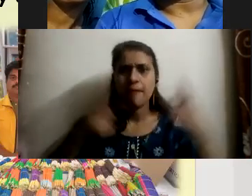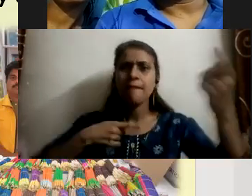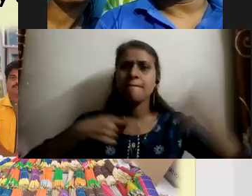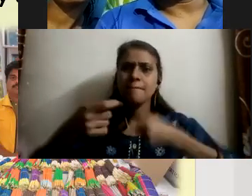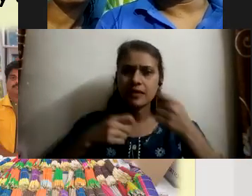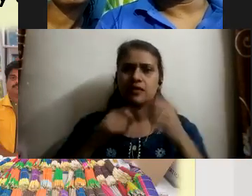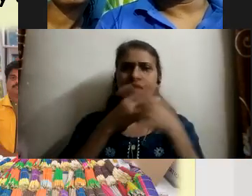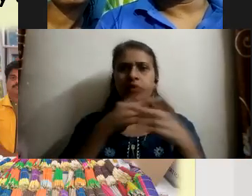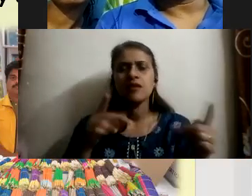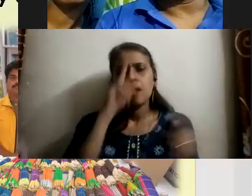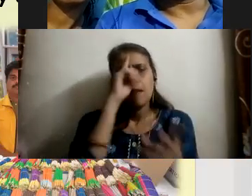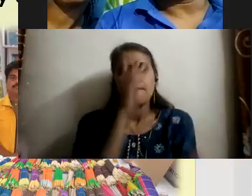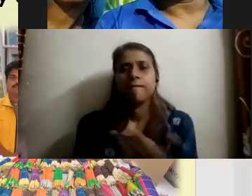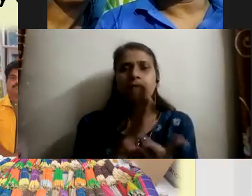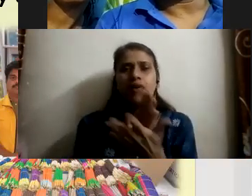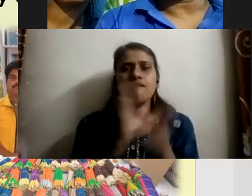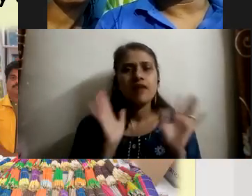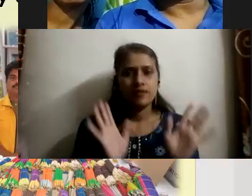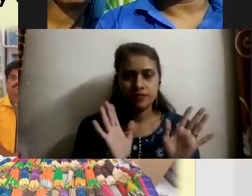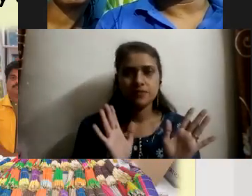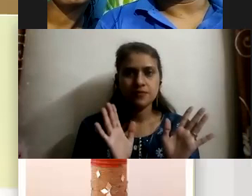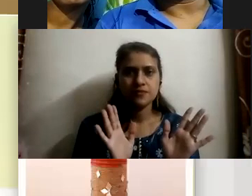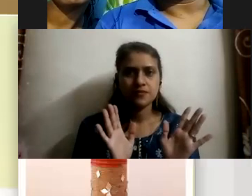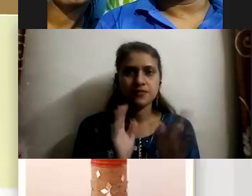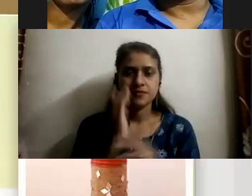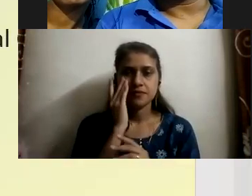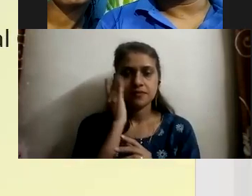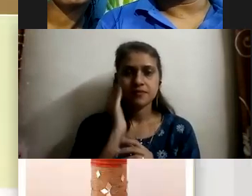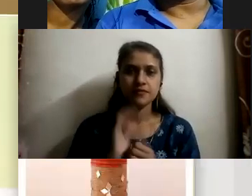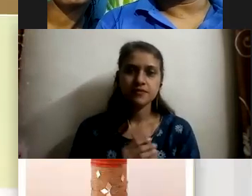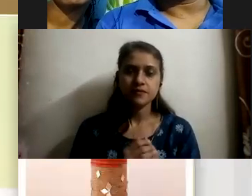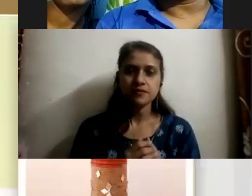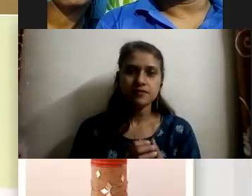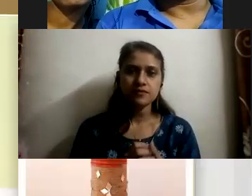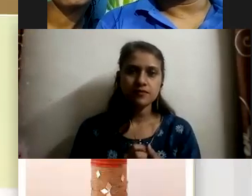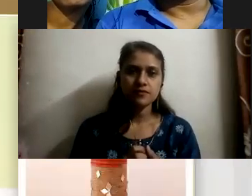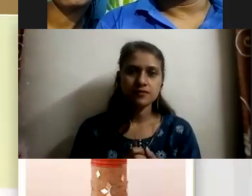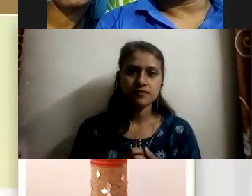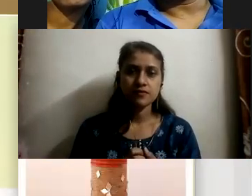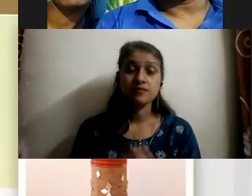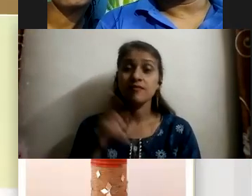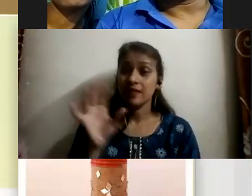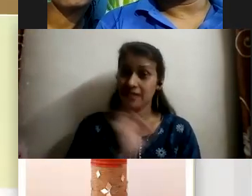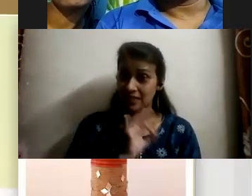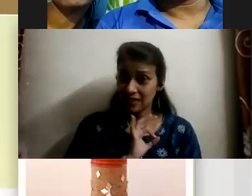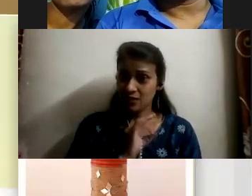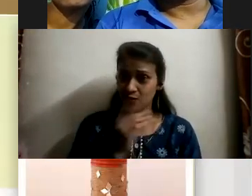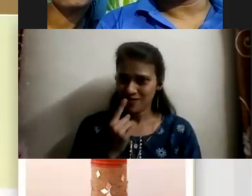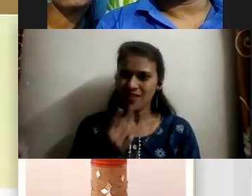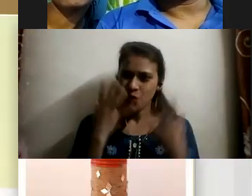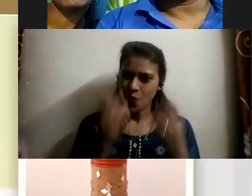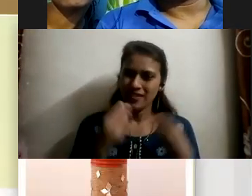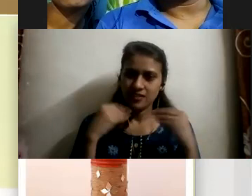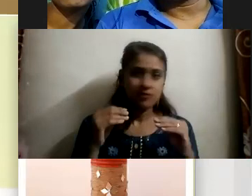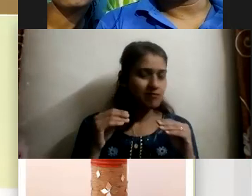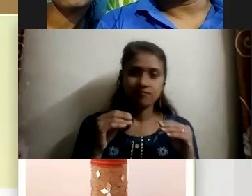करने पे विश्वास करते हैं नॉट बिकॉज दे लाइक बट बिकॉज दे हैव अ